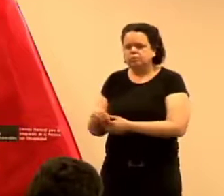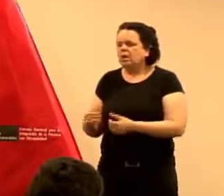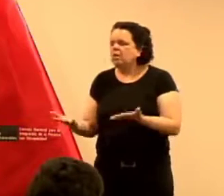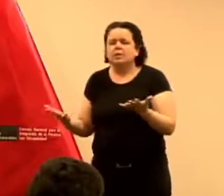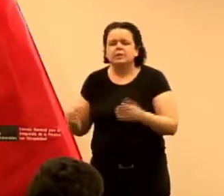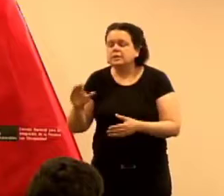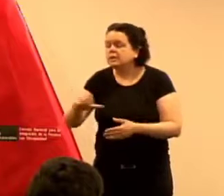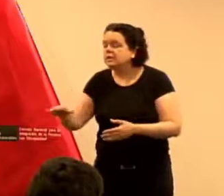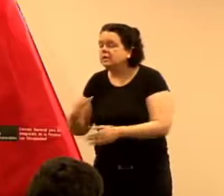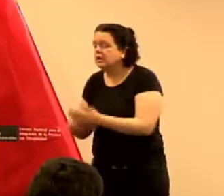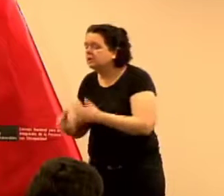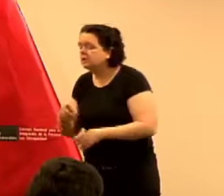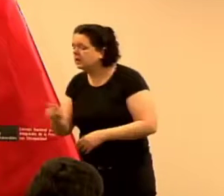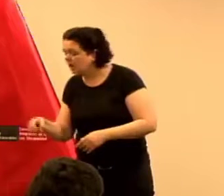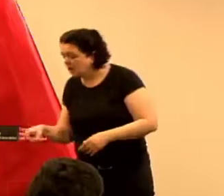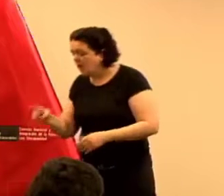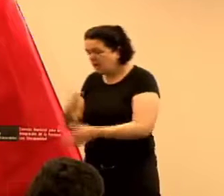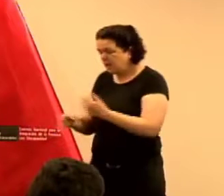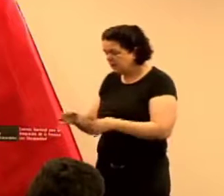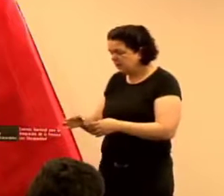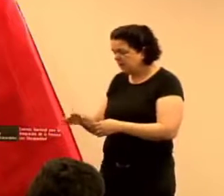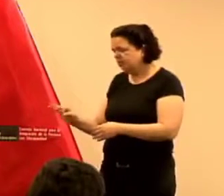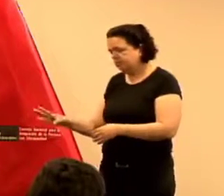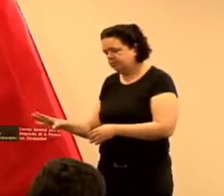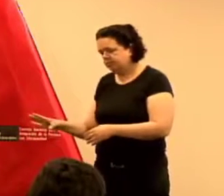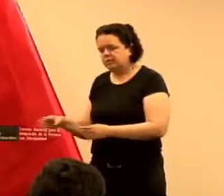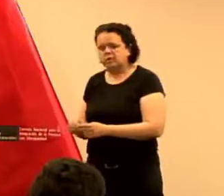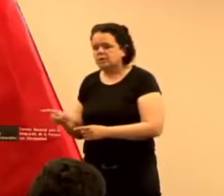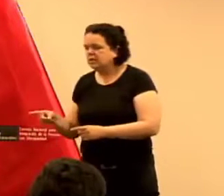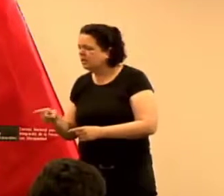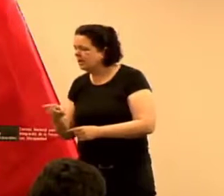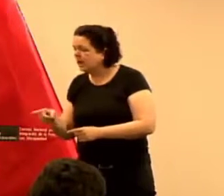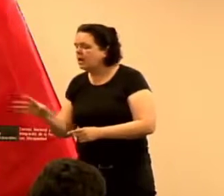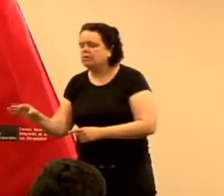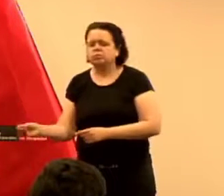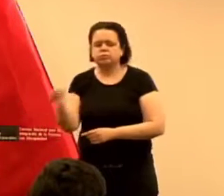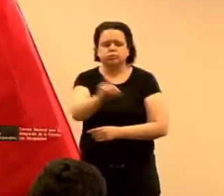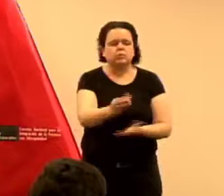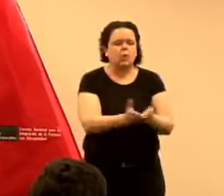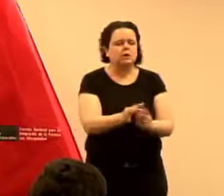con discapacidad con base en su discapacidad y los ubica en escuelas especiales.